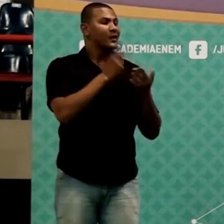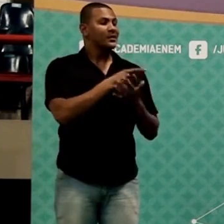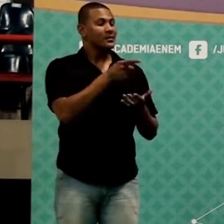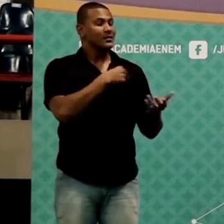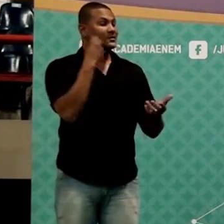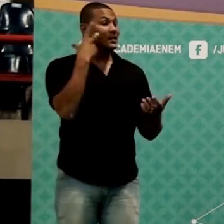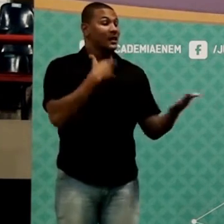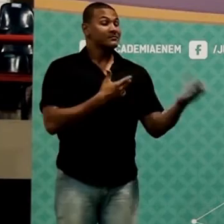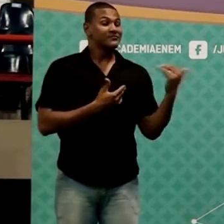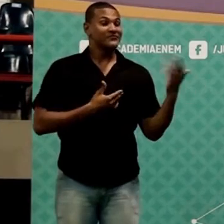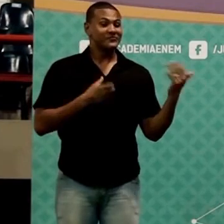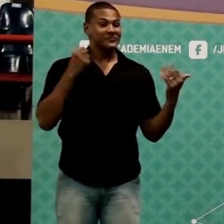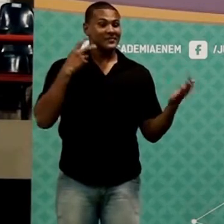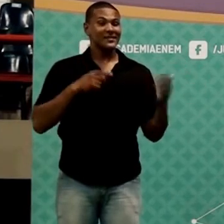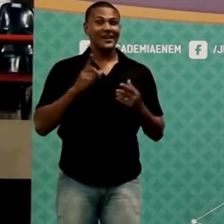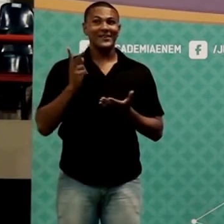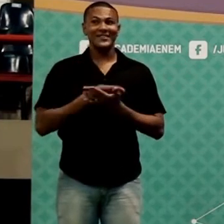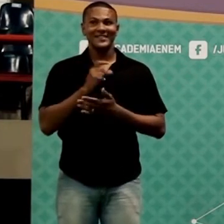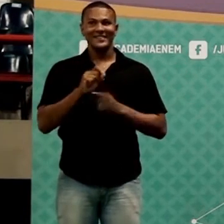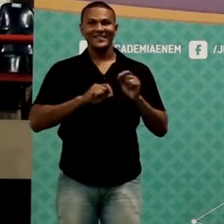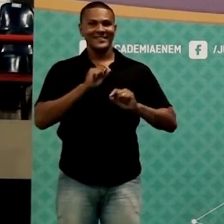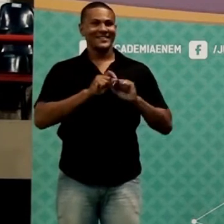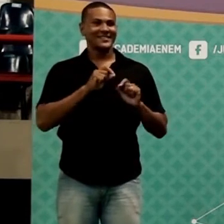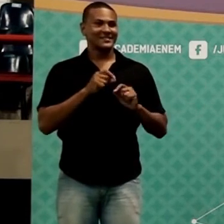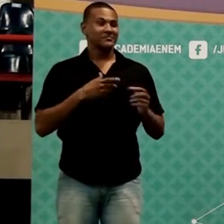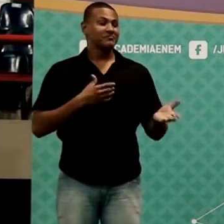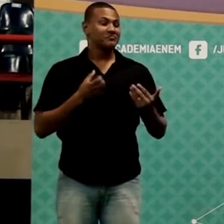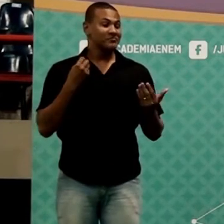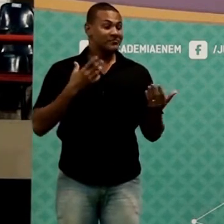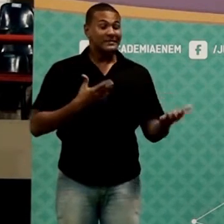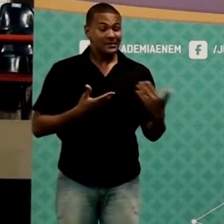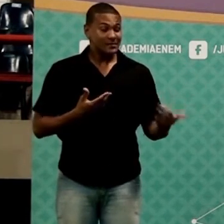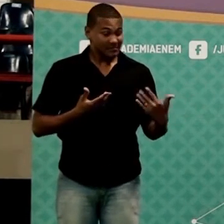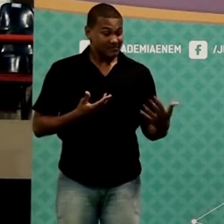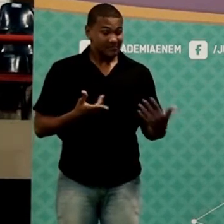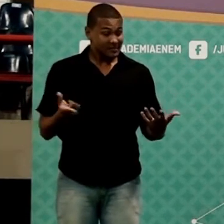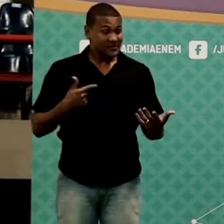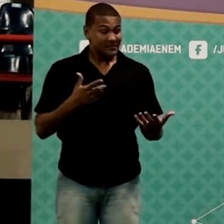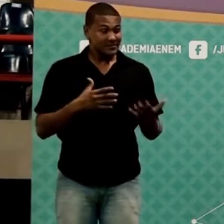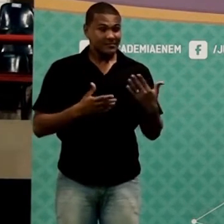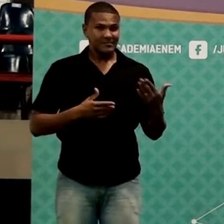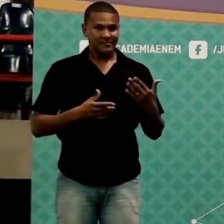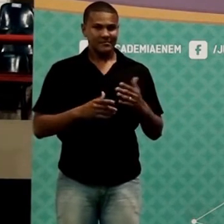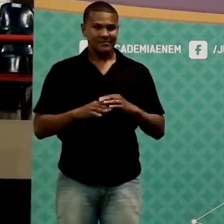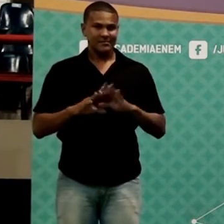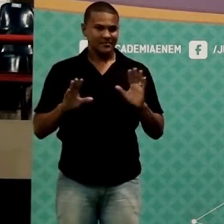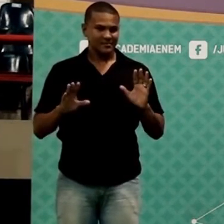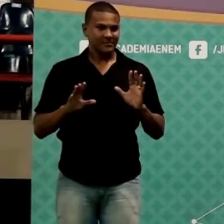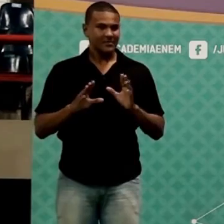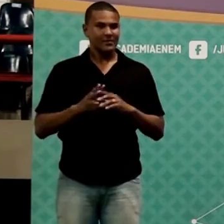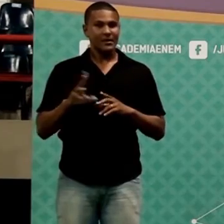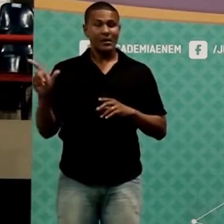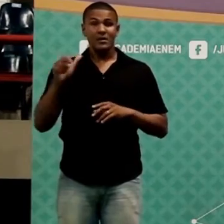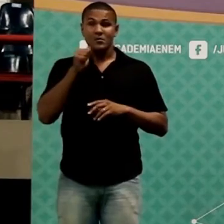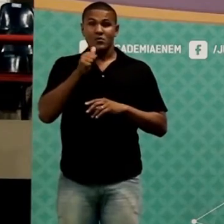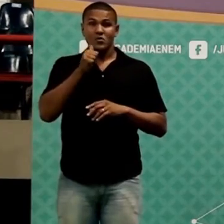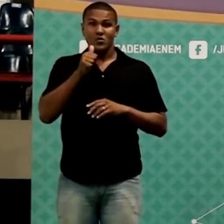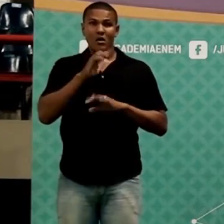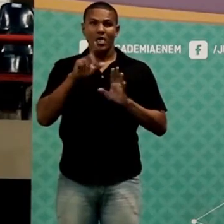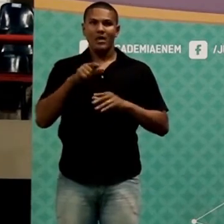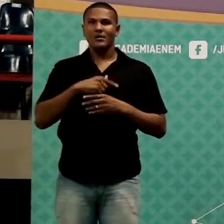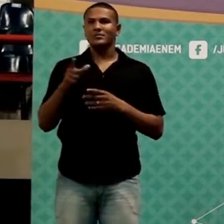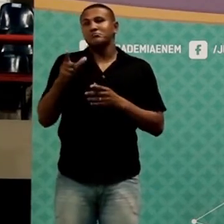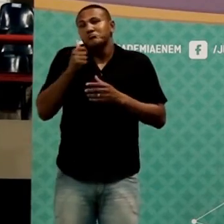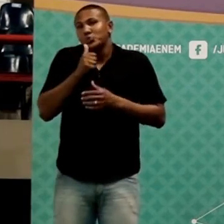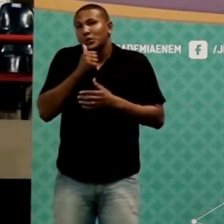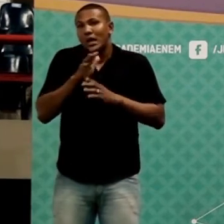dê. Que foi que aconteceu aí? Me dê logo aí, deixa de confusão. Então ela usou um truque chamado girl.